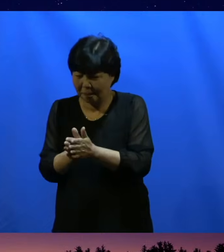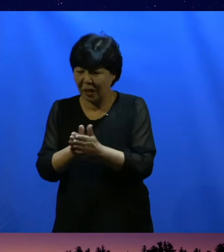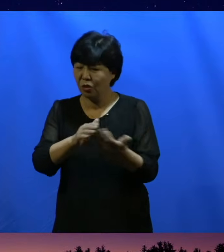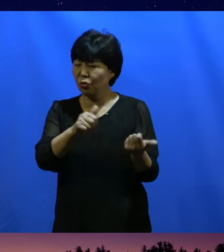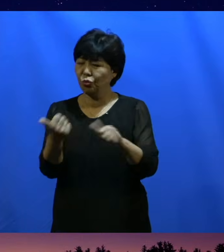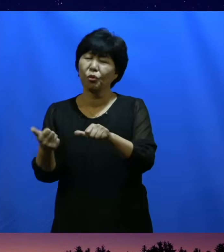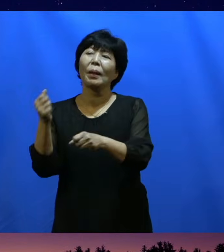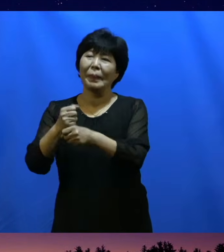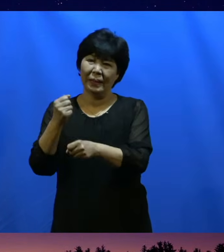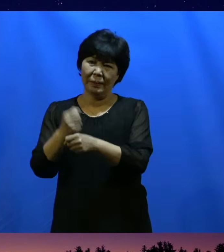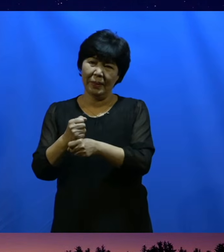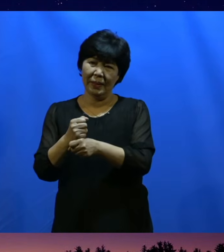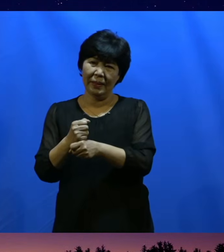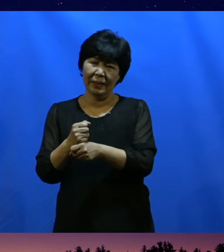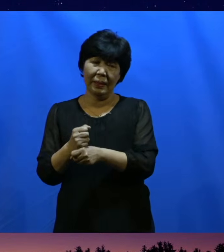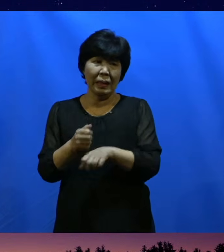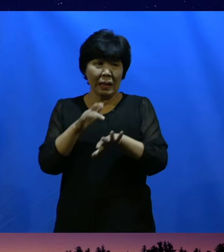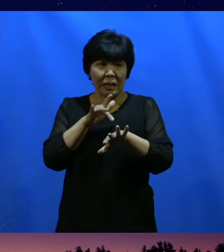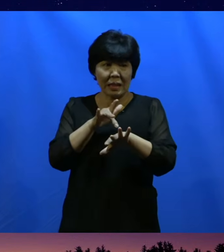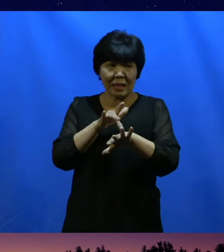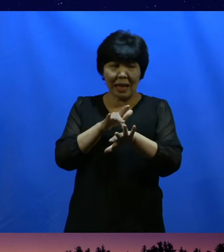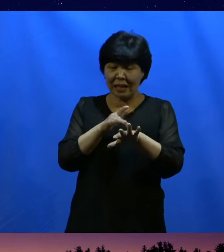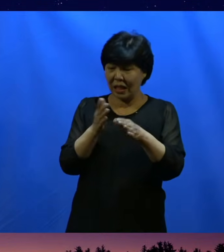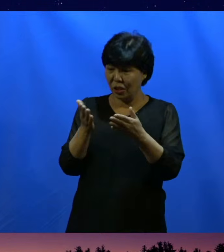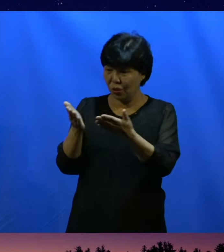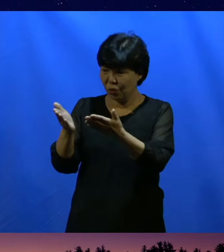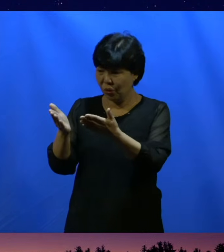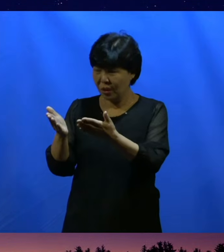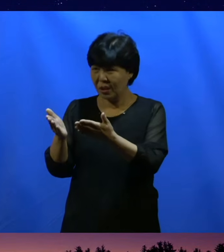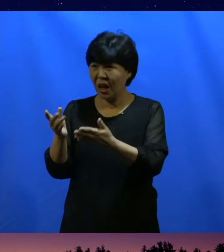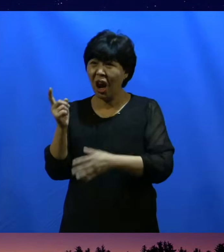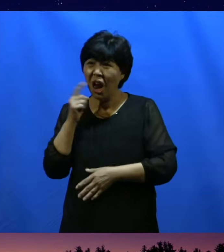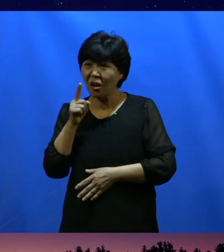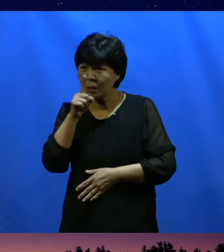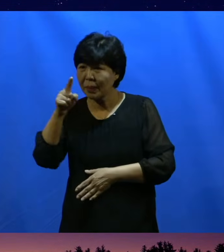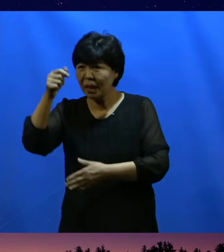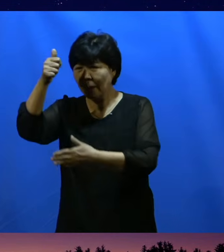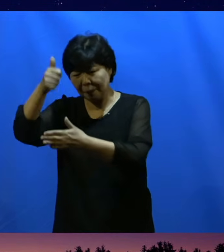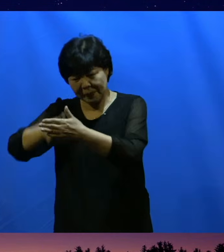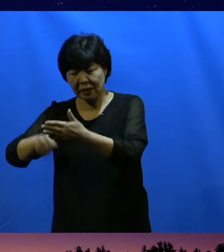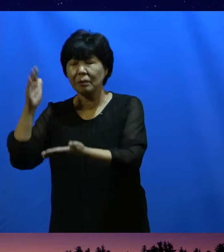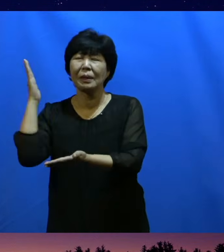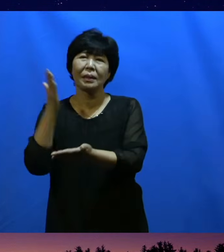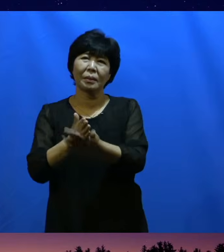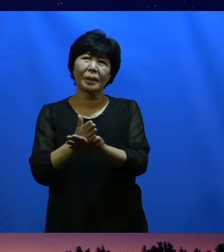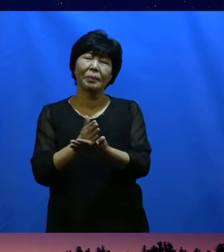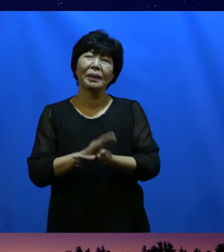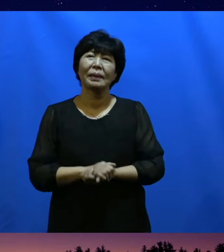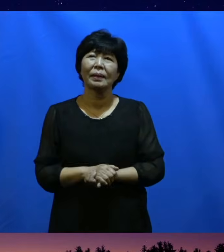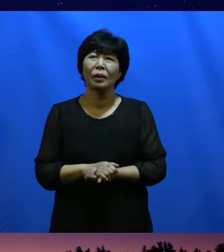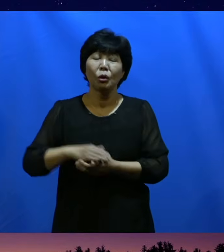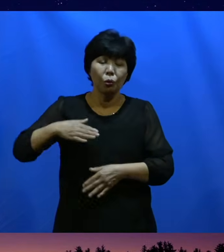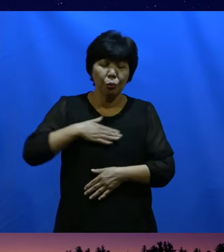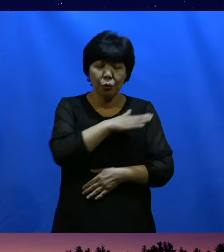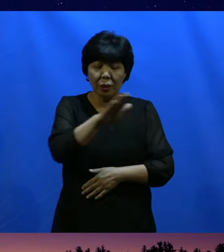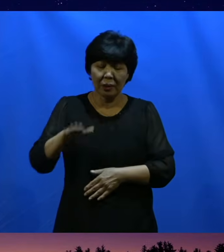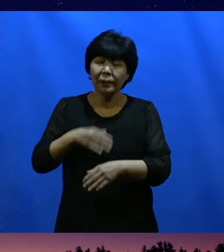여러분, 우리는 그 마귀에 주는 메시지에 우리가 속지 말아야 합니다. 우리는 이미